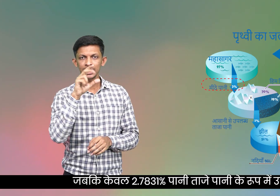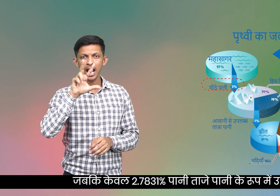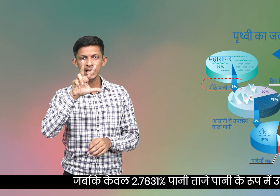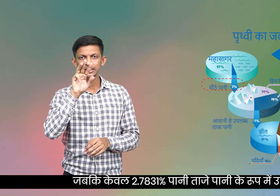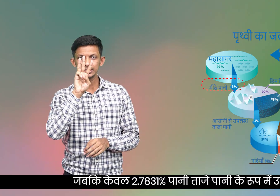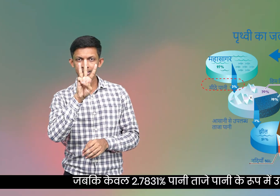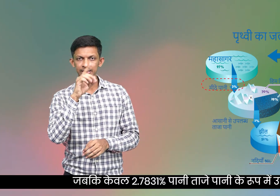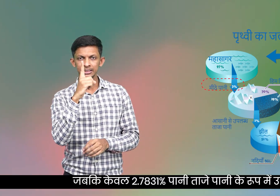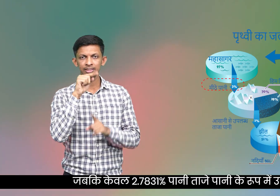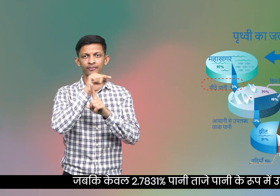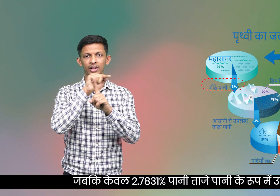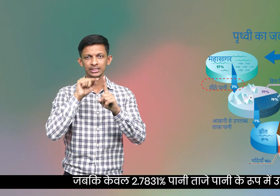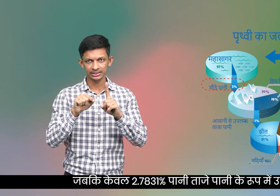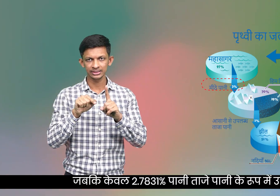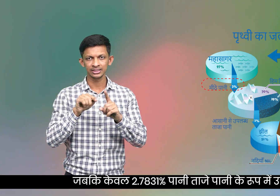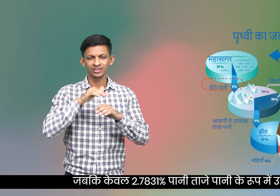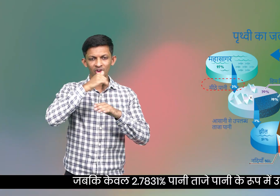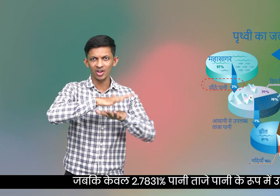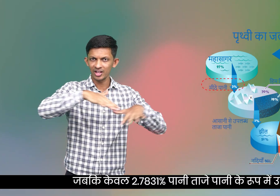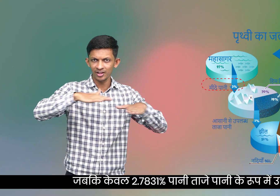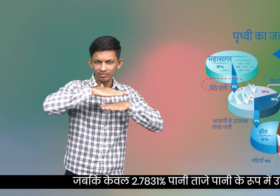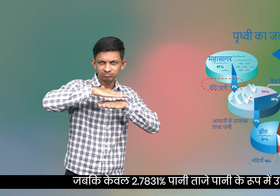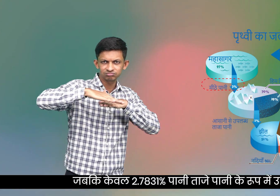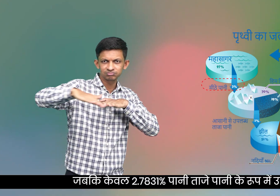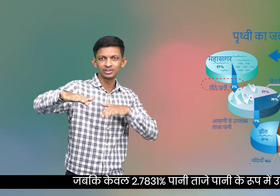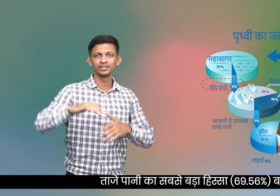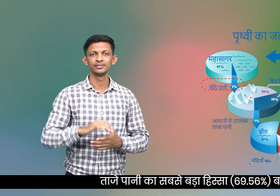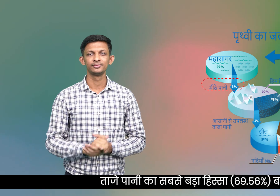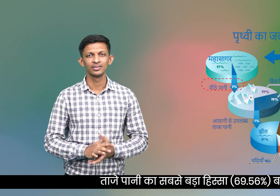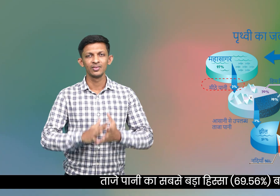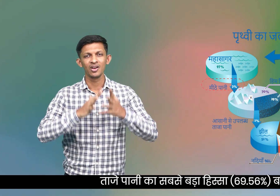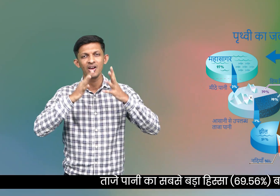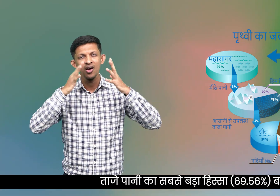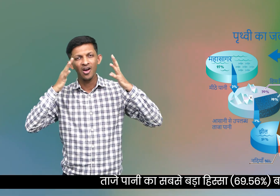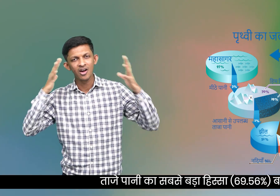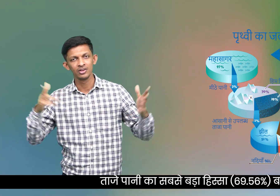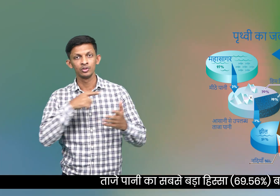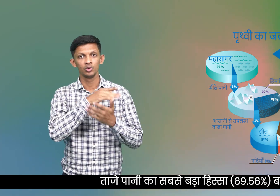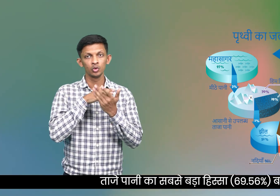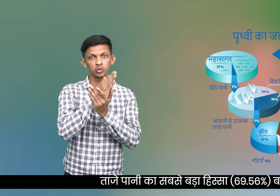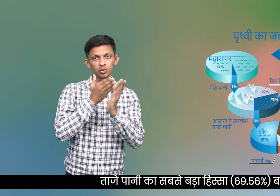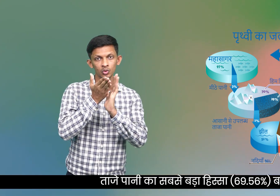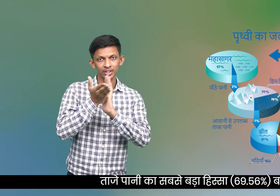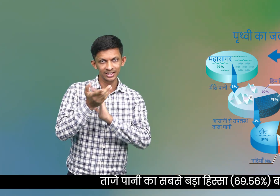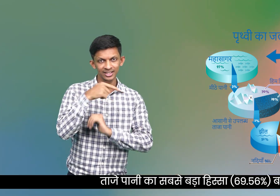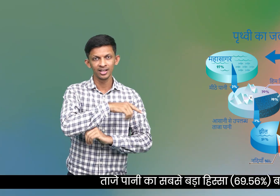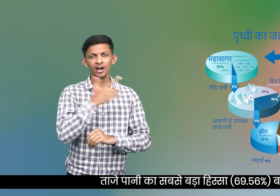2.7831% पानी ताजे पानी के रूप में उपलब्ध है। ताजे पानी का सबसे बड़ा हिस्सा